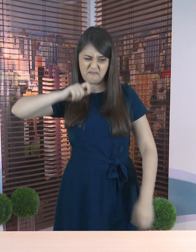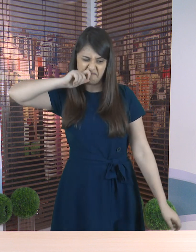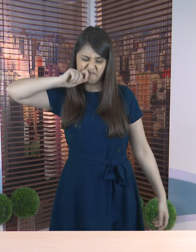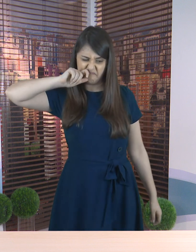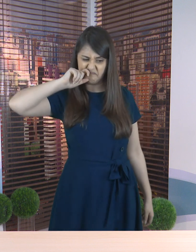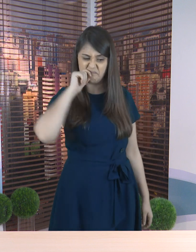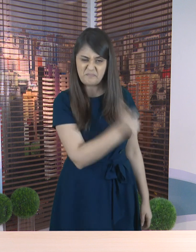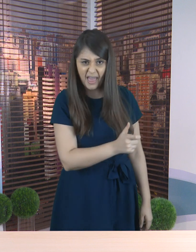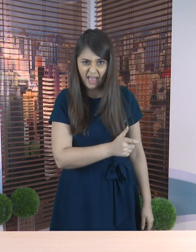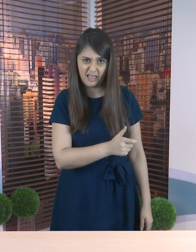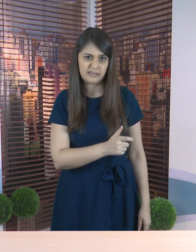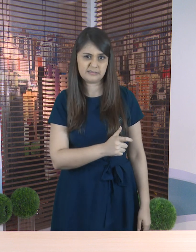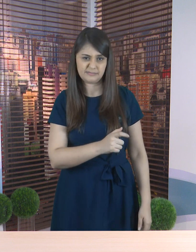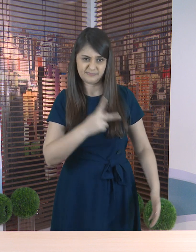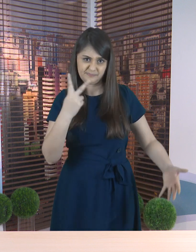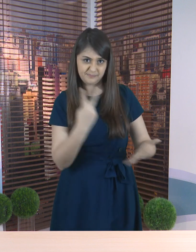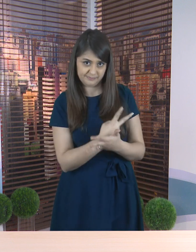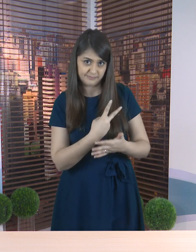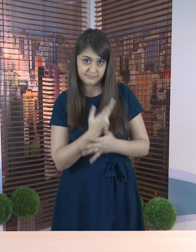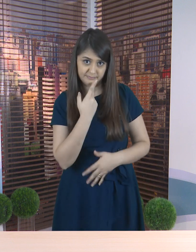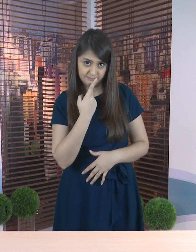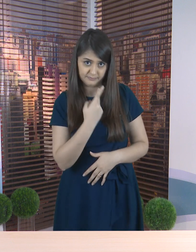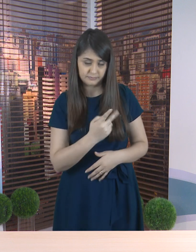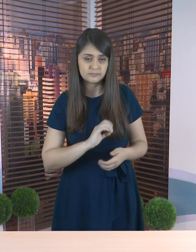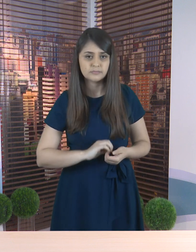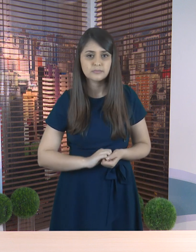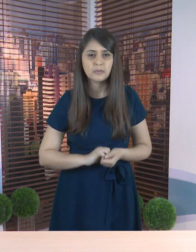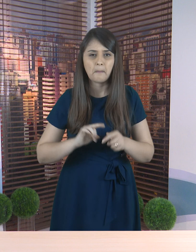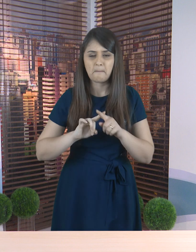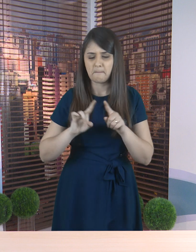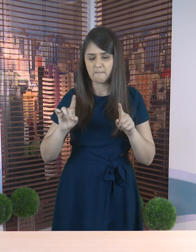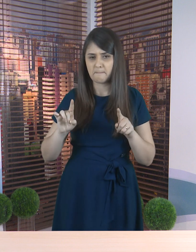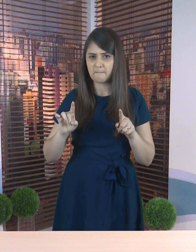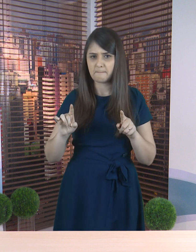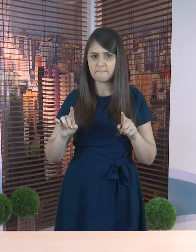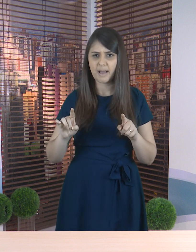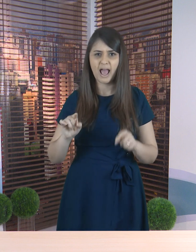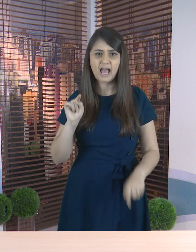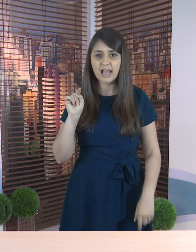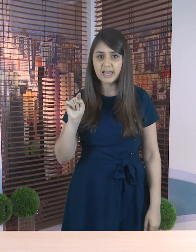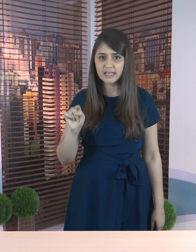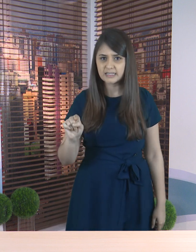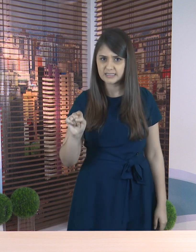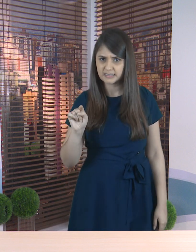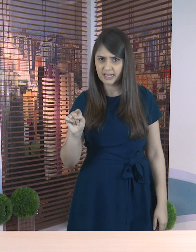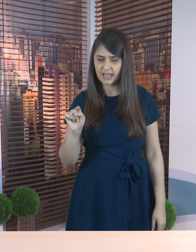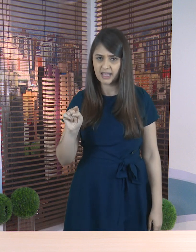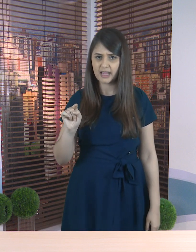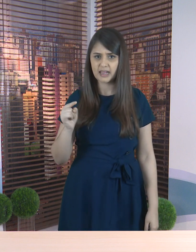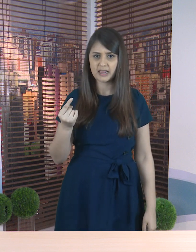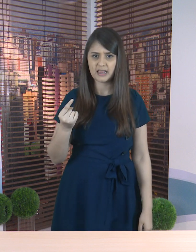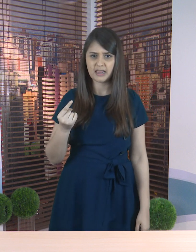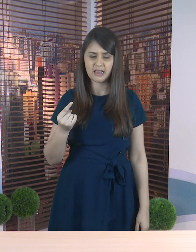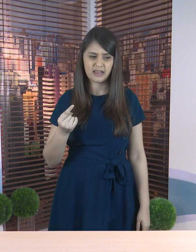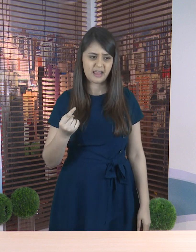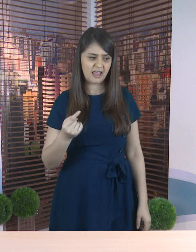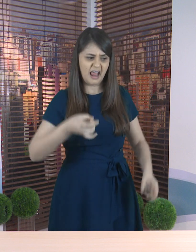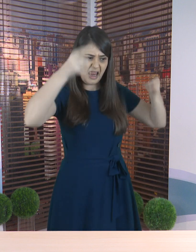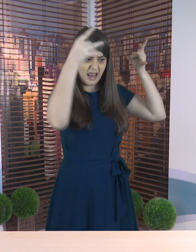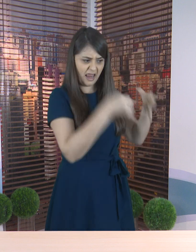um caso perdido. Ainda existe a oportunidade de Jó se recuperar da sua terrível condição. Uma vez